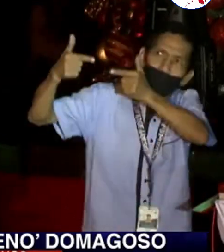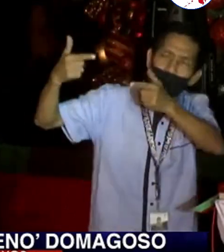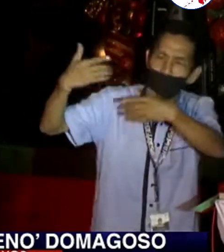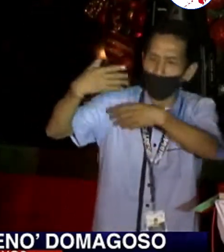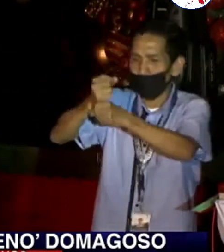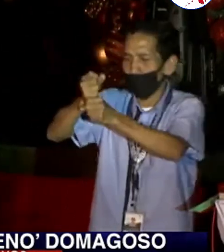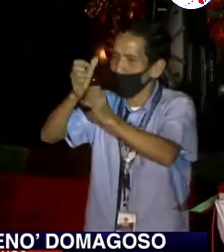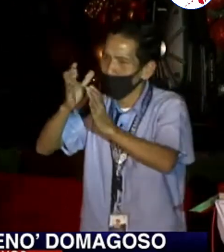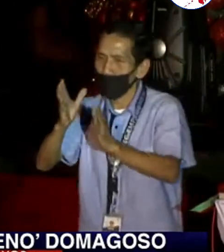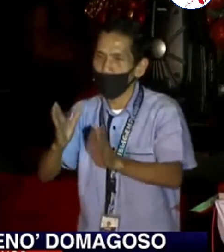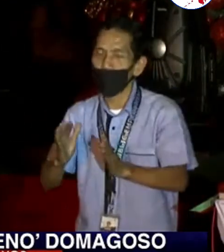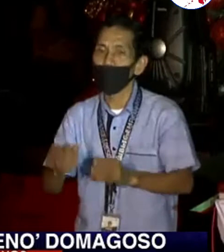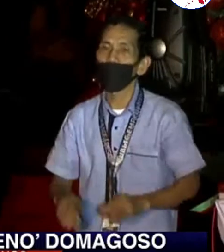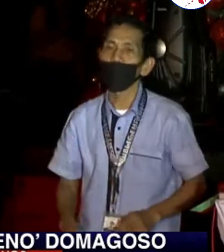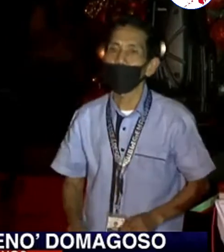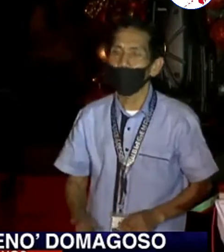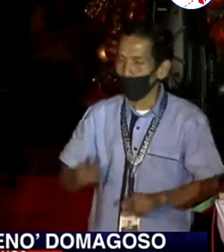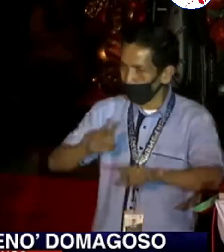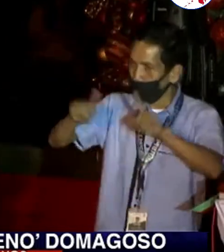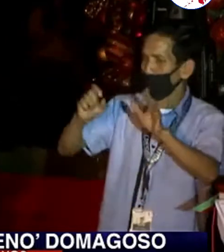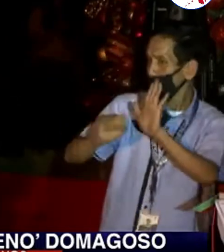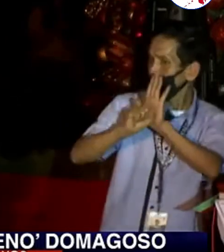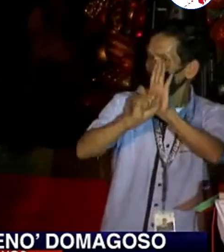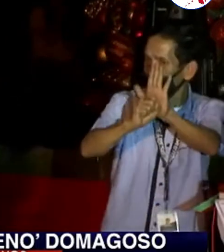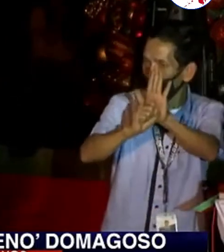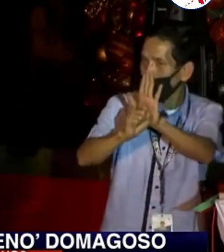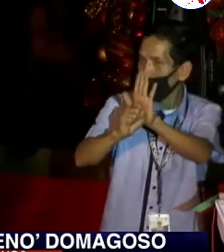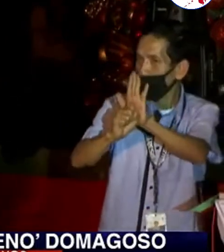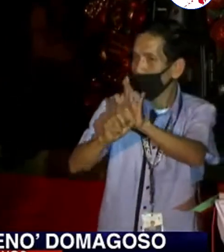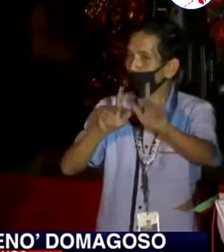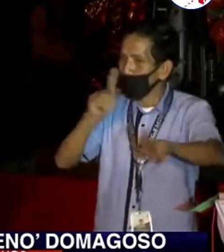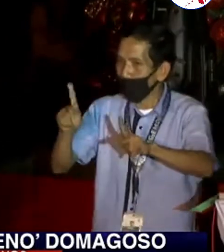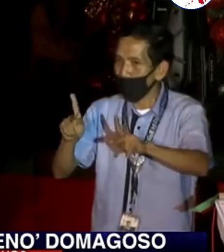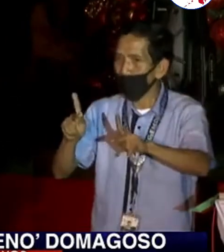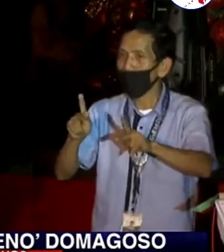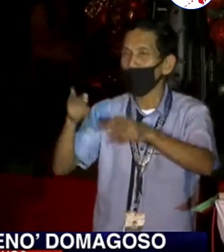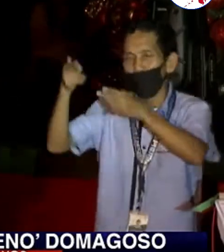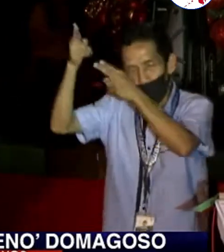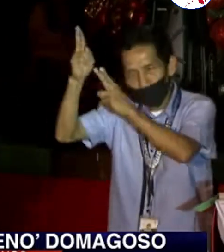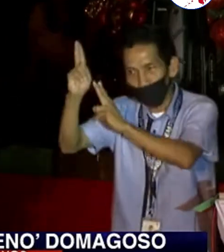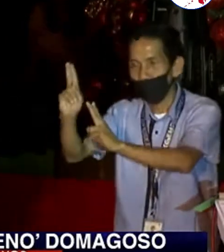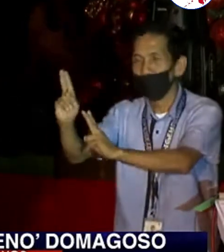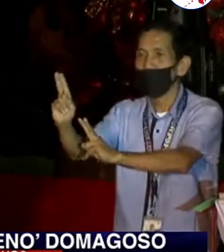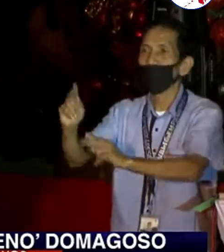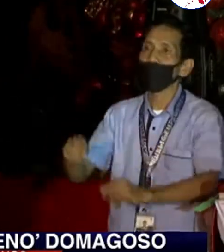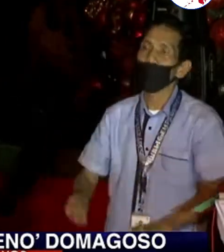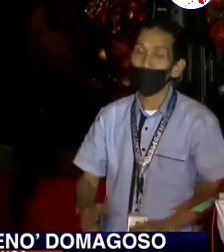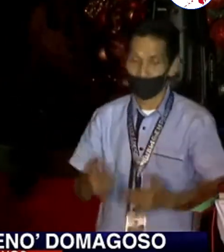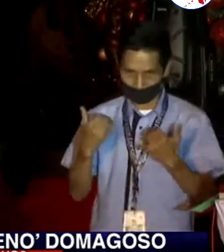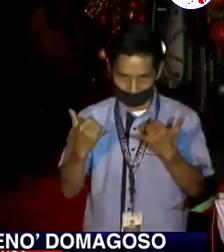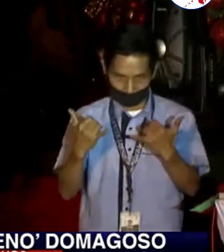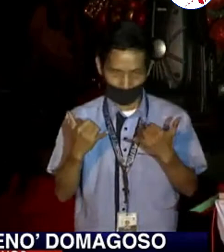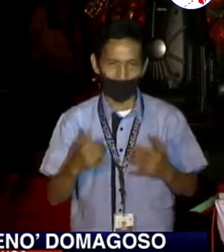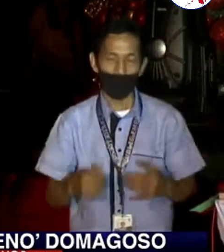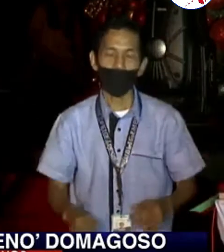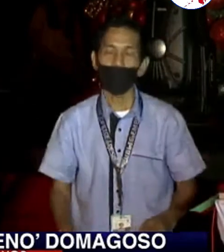likha, kundi simbolo rin ng tao sa kanyang paglalakbay. Ngayon